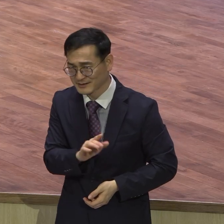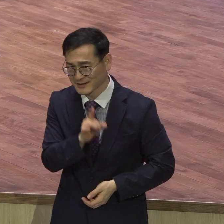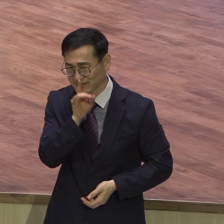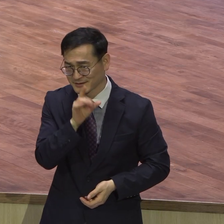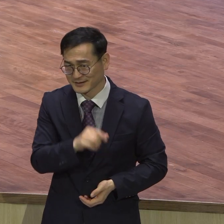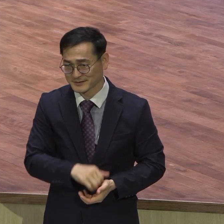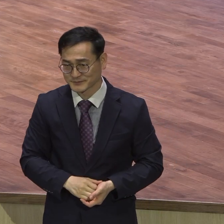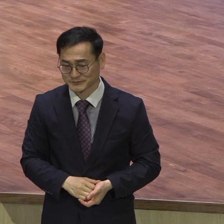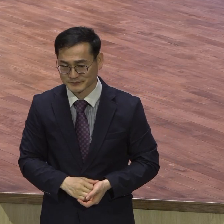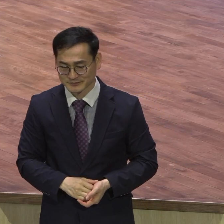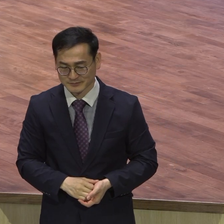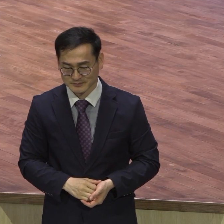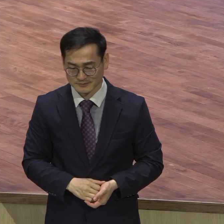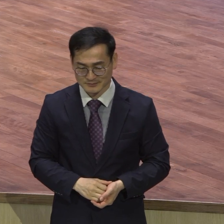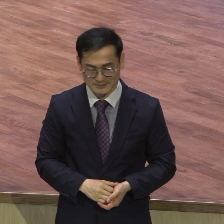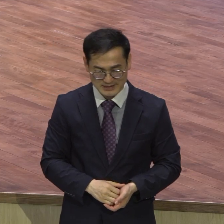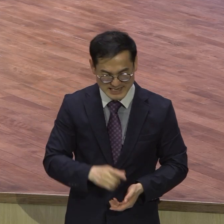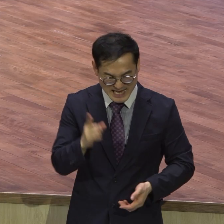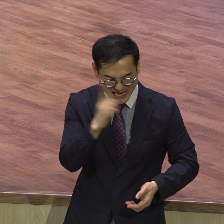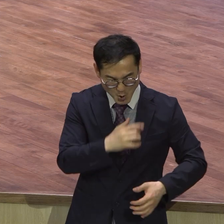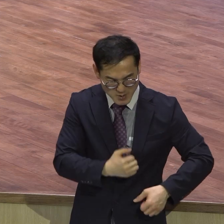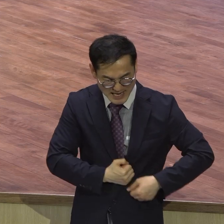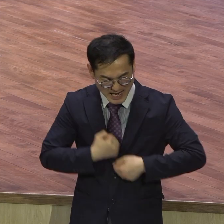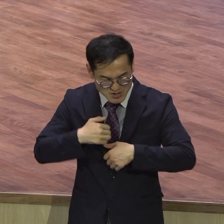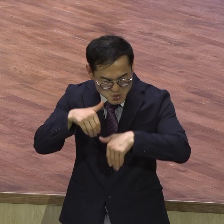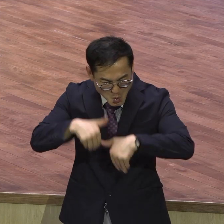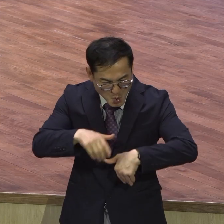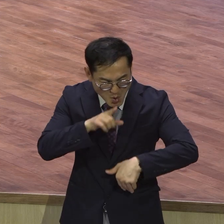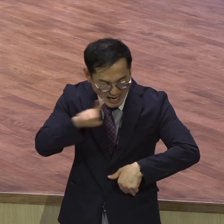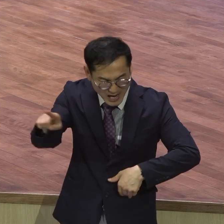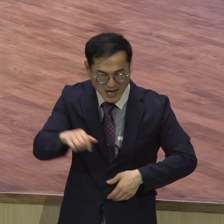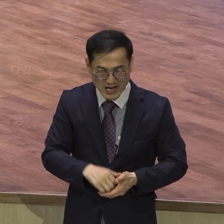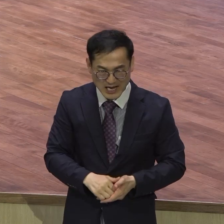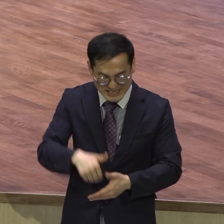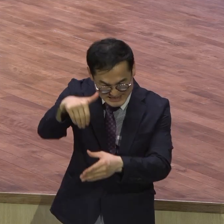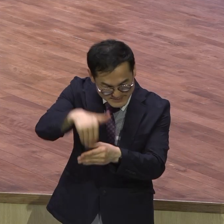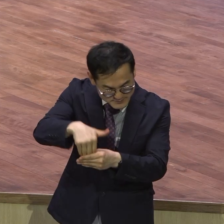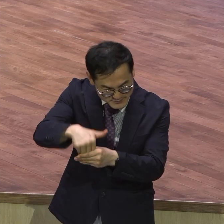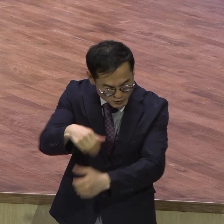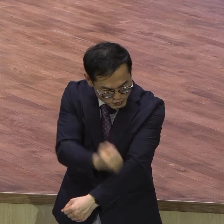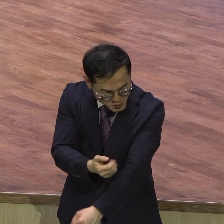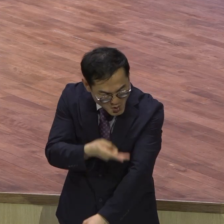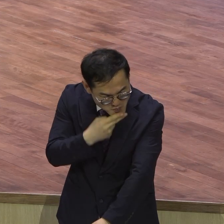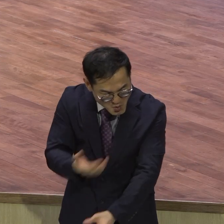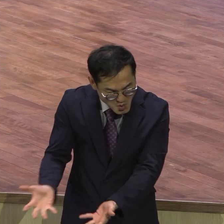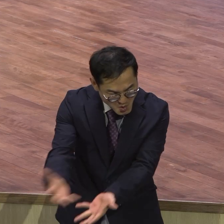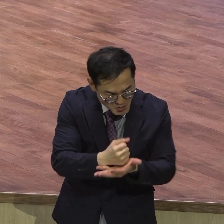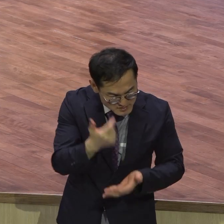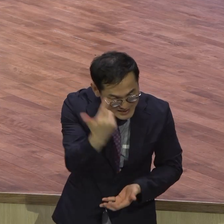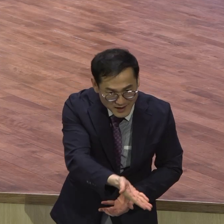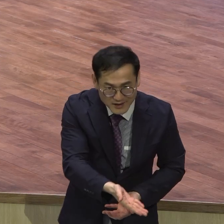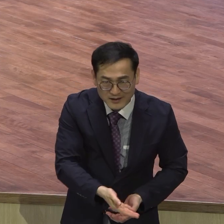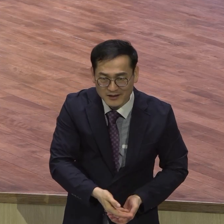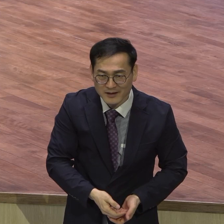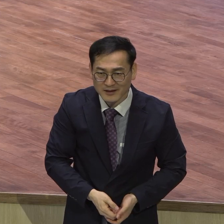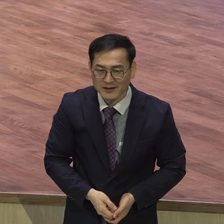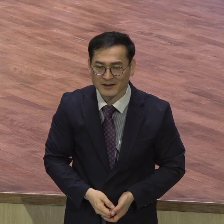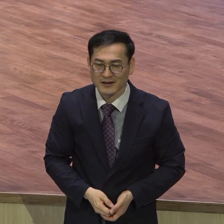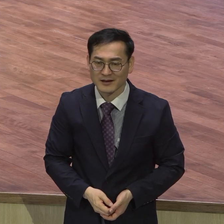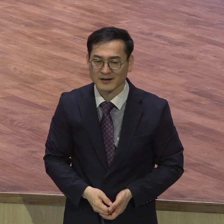않고 그건 줄 알았냐 이 악하고 깨어른 종아 심지도 않고 그건 줄 알았냐 예수님 말씀 말씀이에요